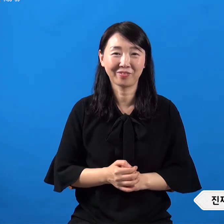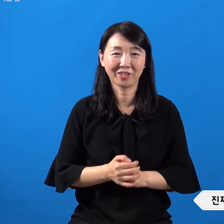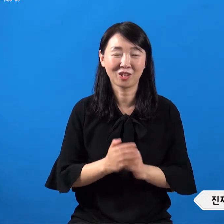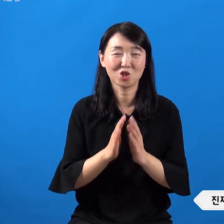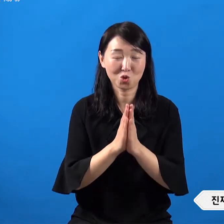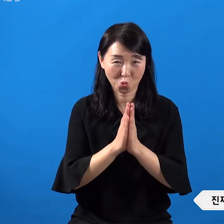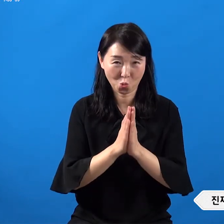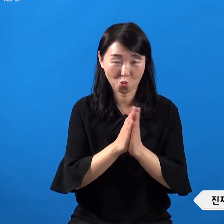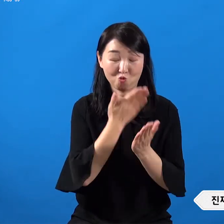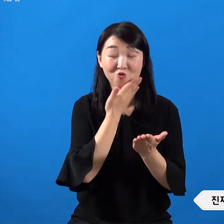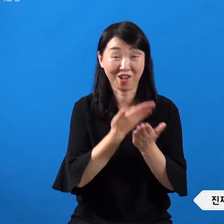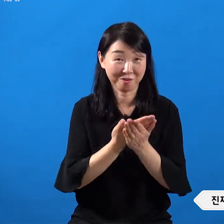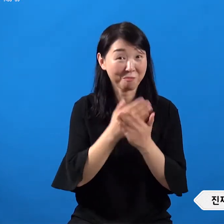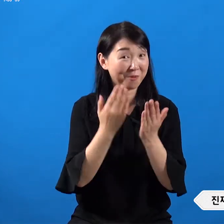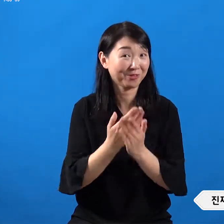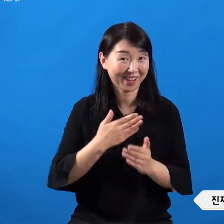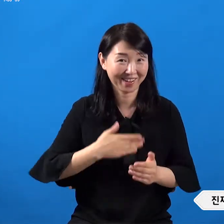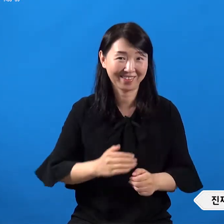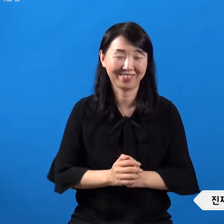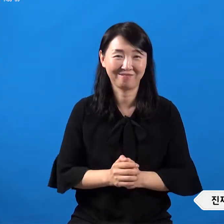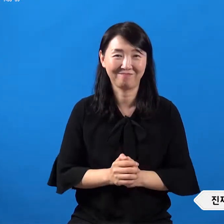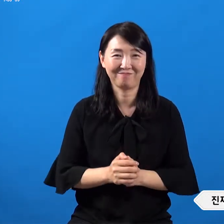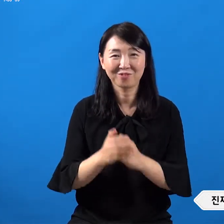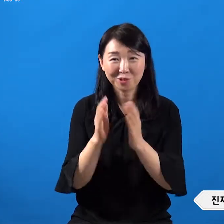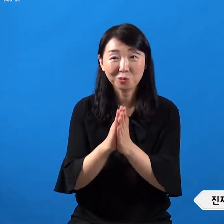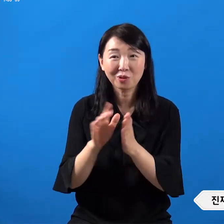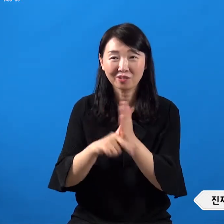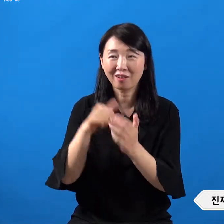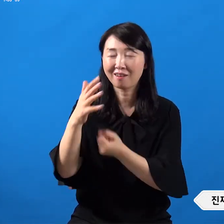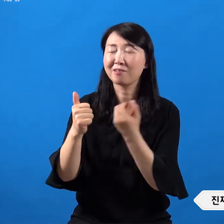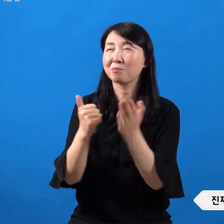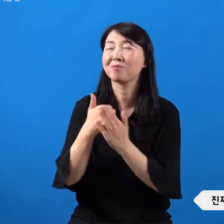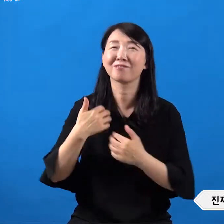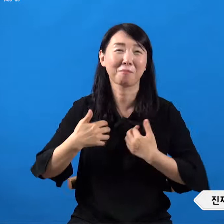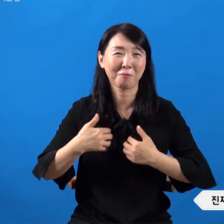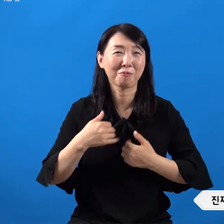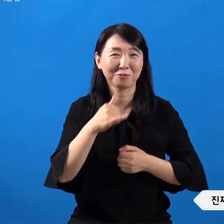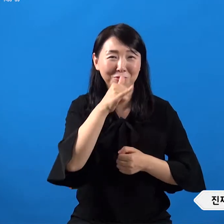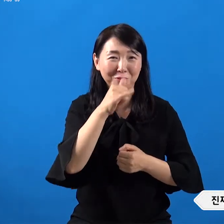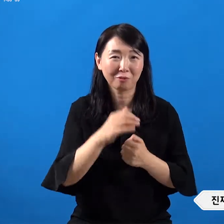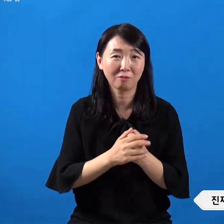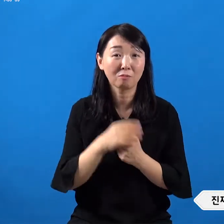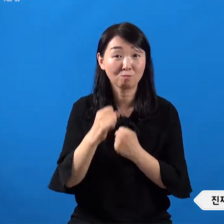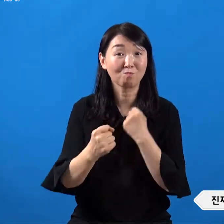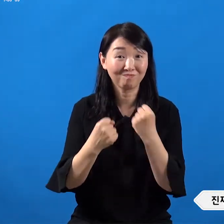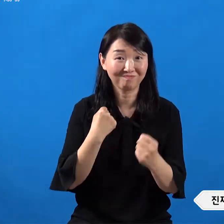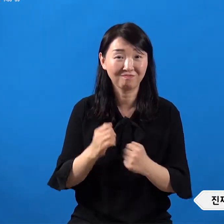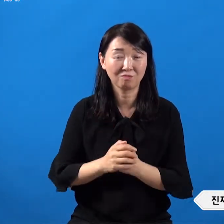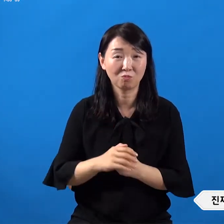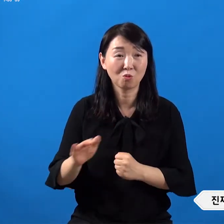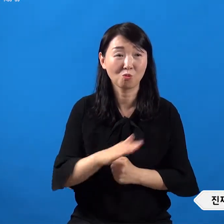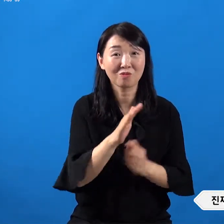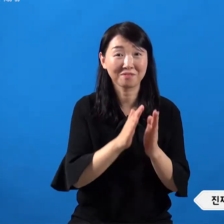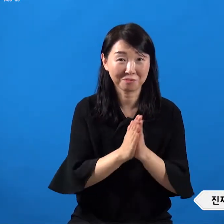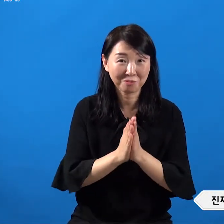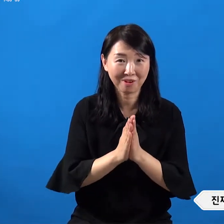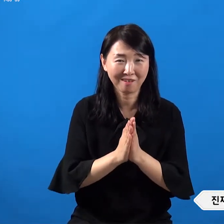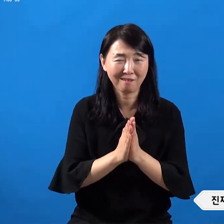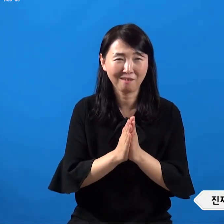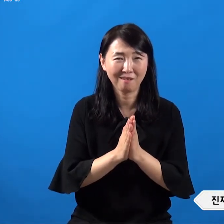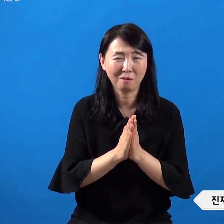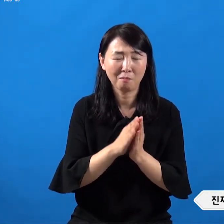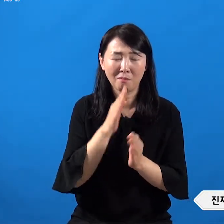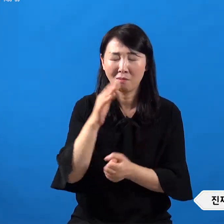기도가 중요한 걸 압니다. 우리가 기도할 때 하나님이 기뻐하십니다. 그럼에도 불구하고 우리의